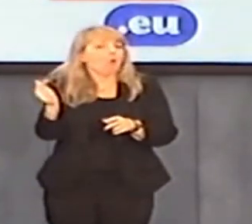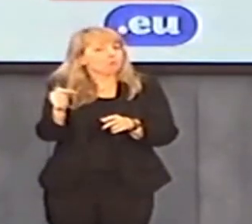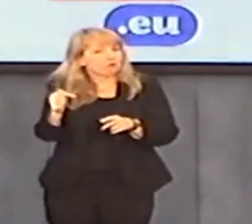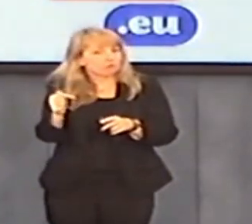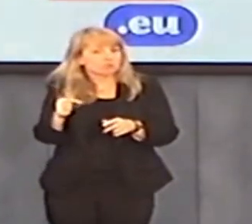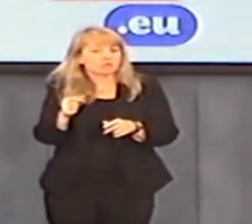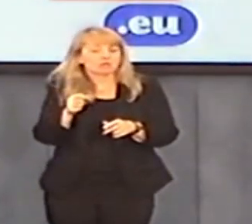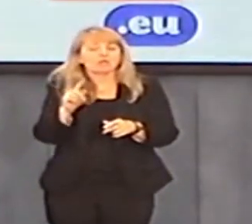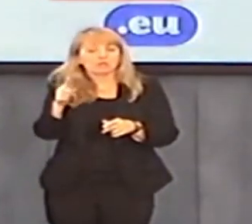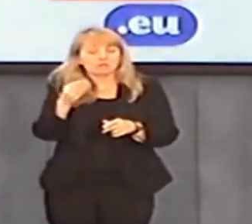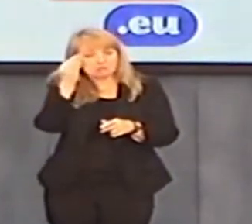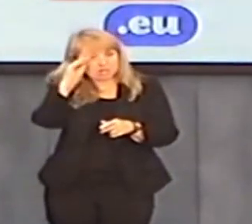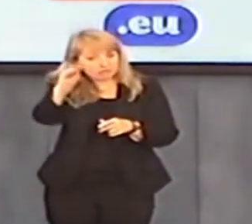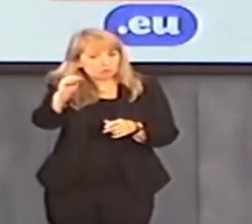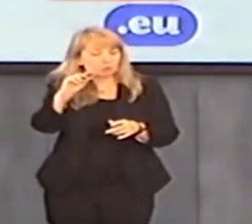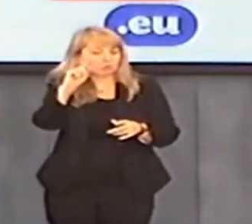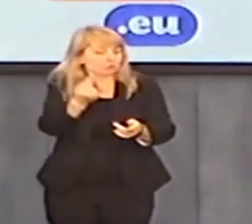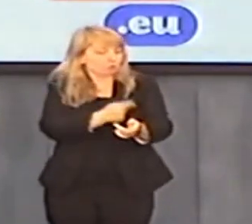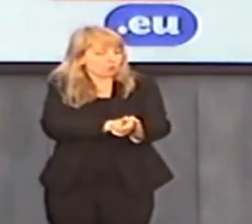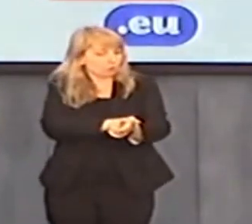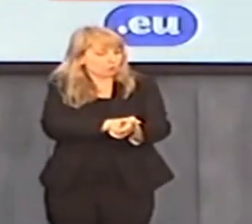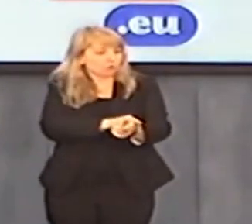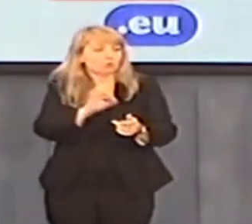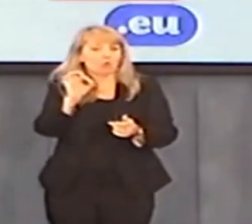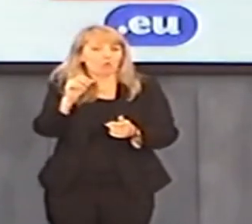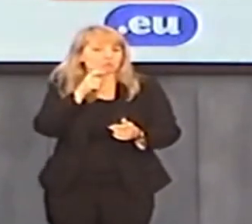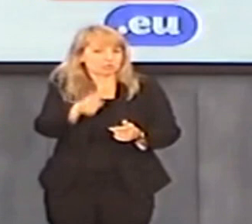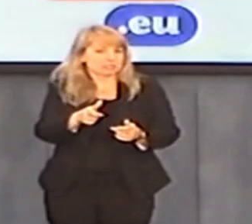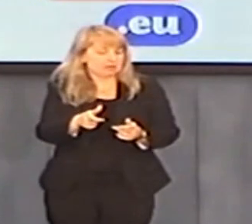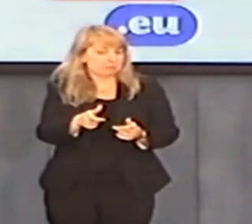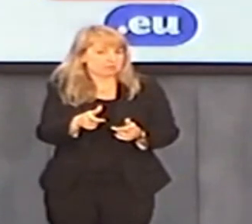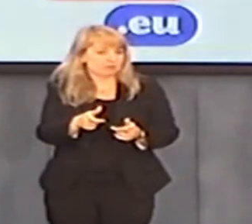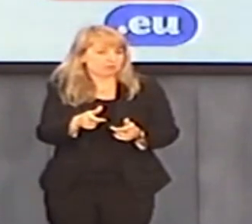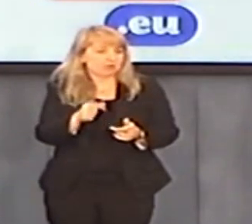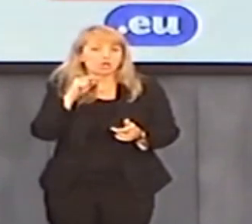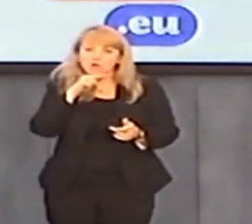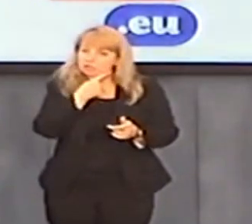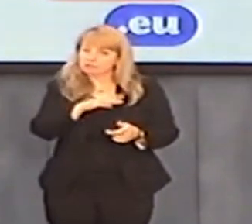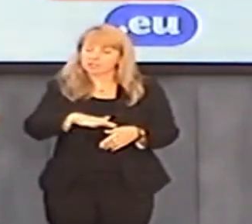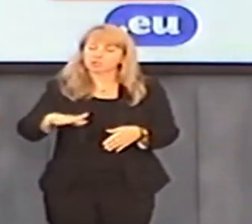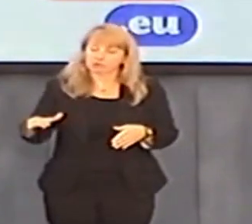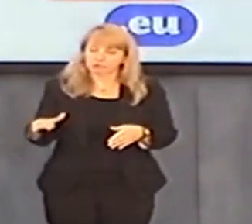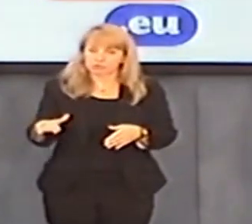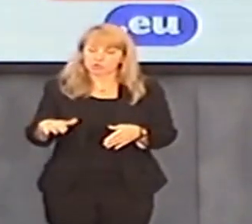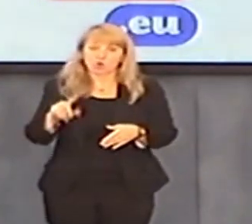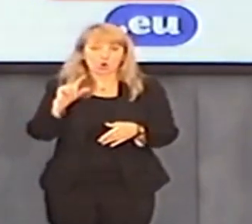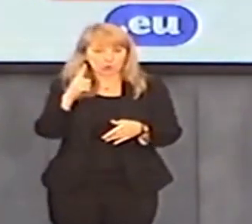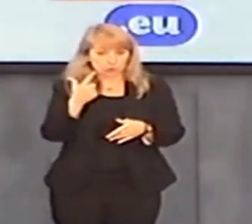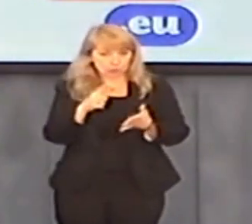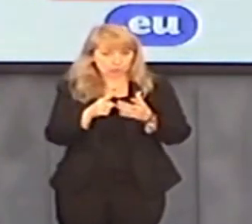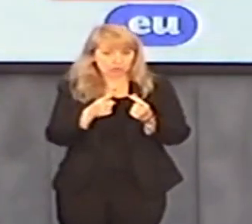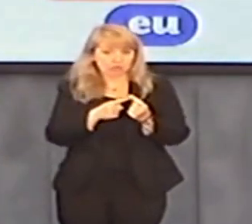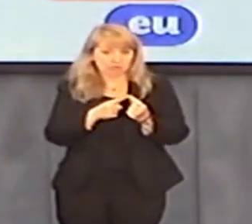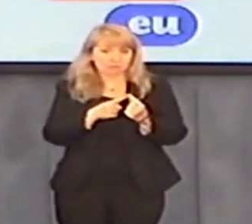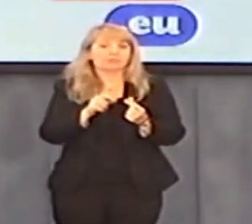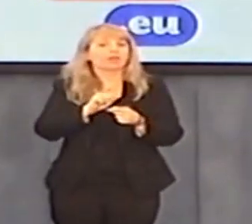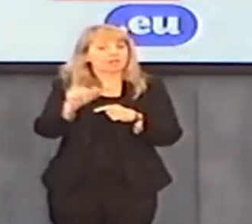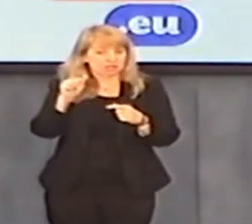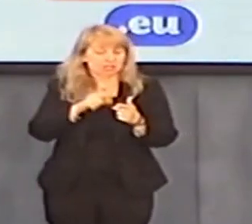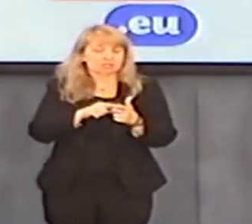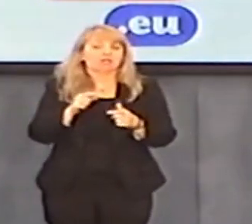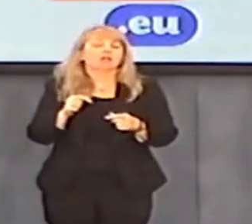z nas, powiadomienia prokuratury o przestępstwie. Drugi aspekt tej sprawy